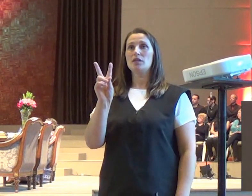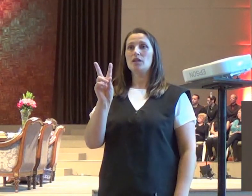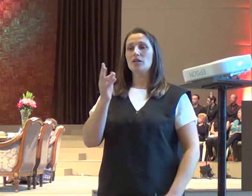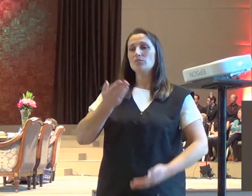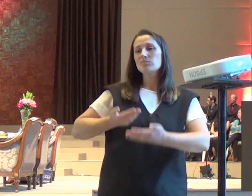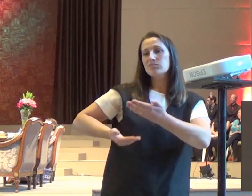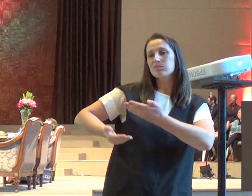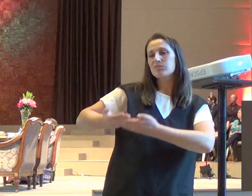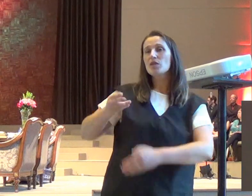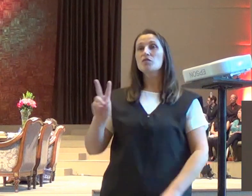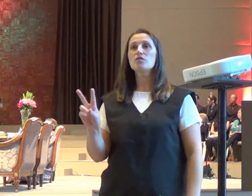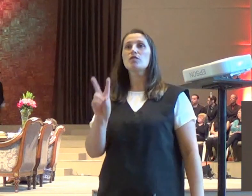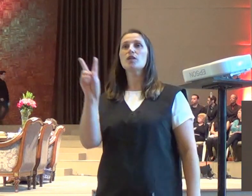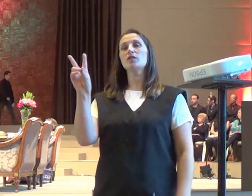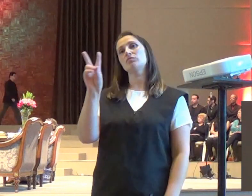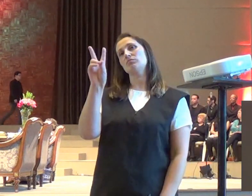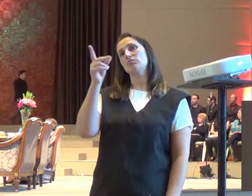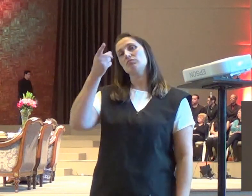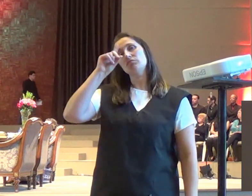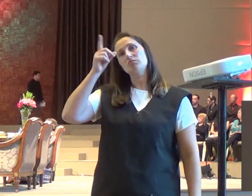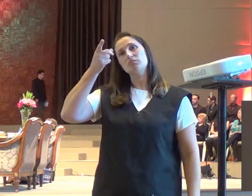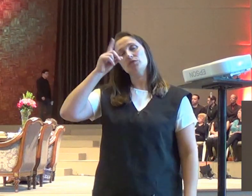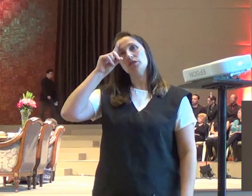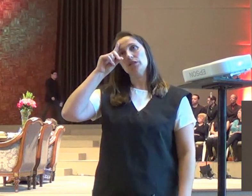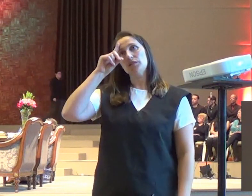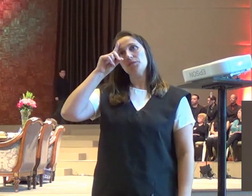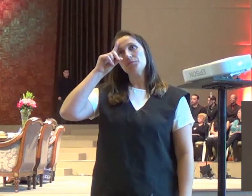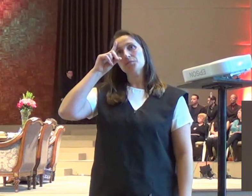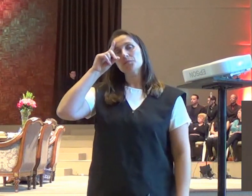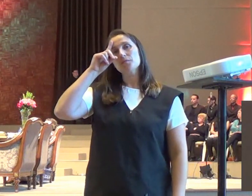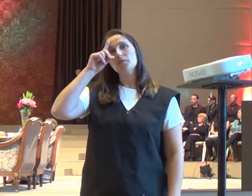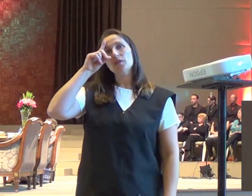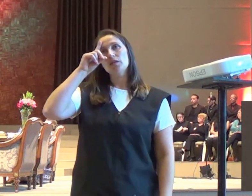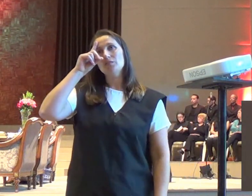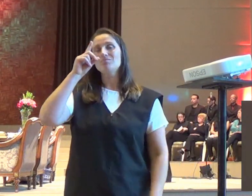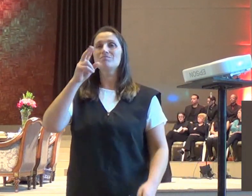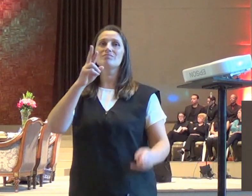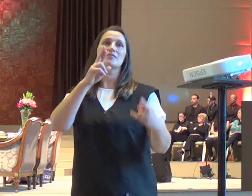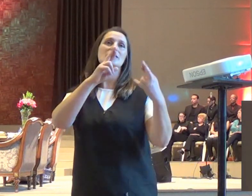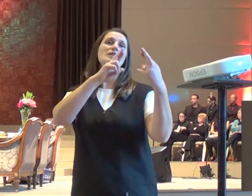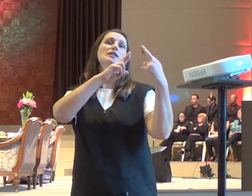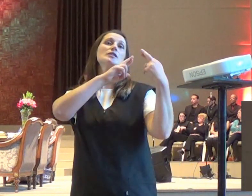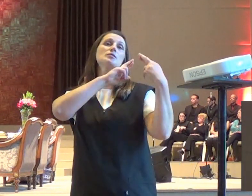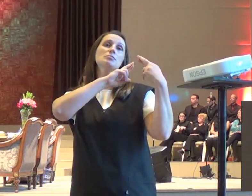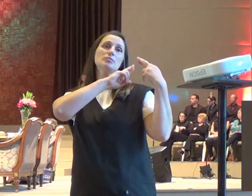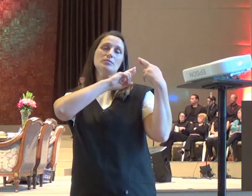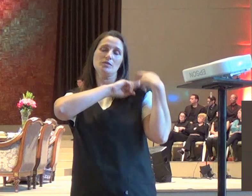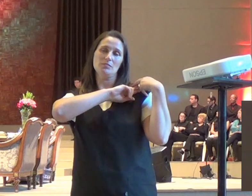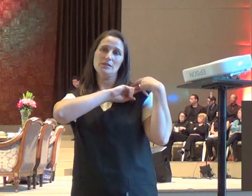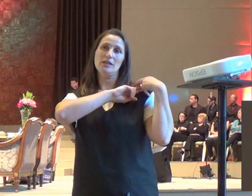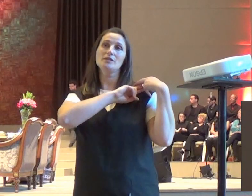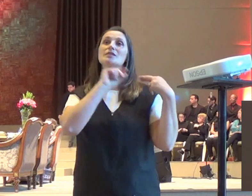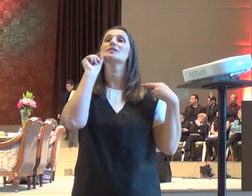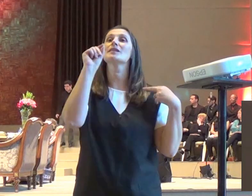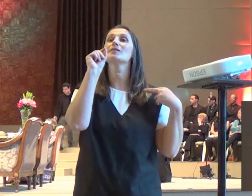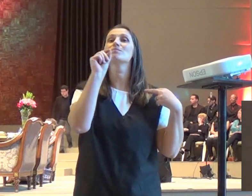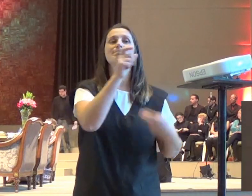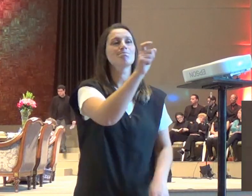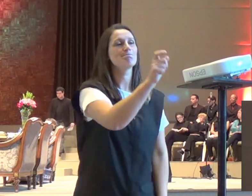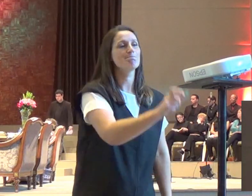os valores do dia a dia. E essa é uma missão tremenda da paternidade.